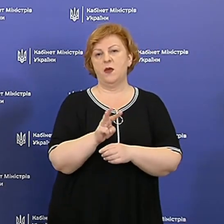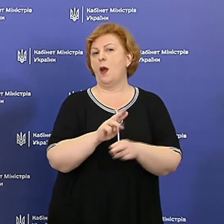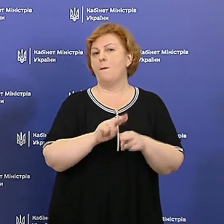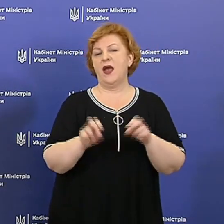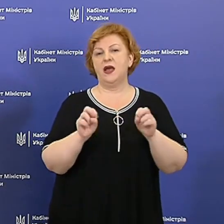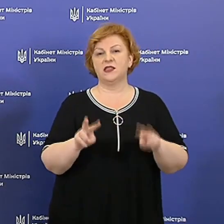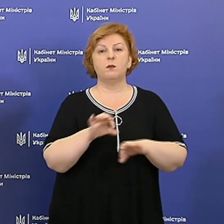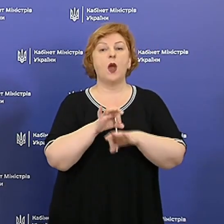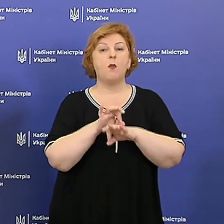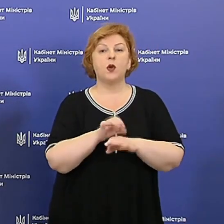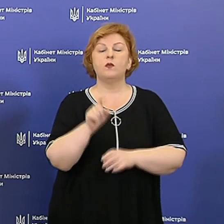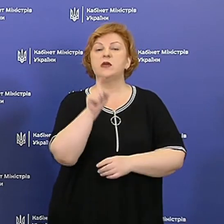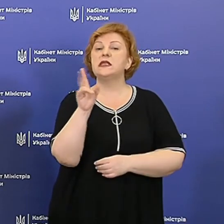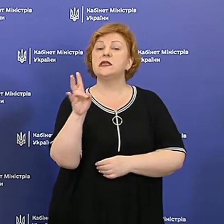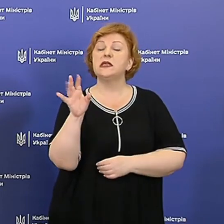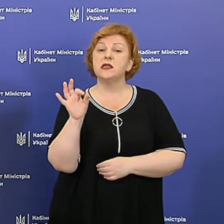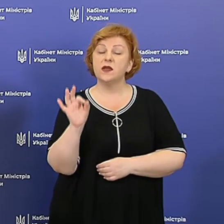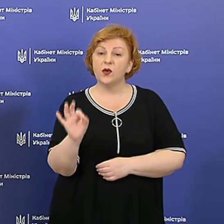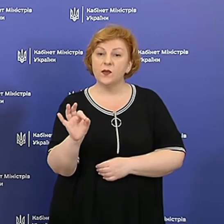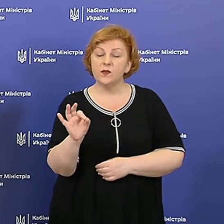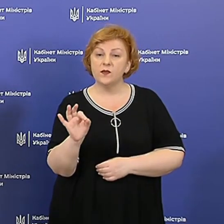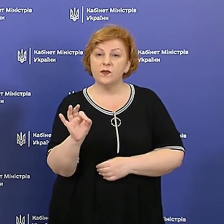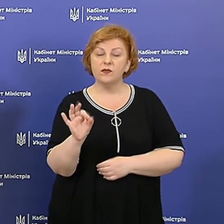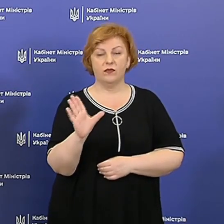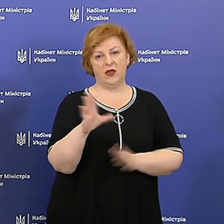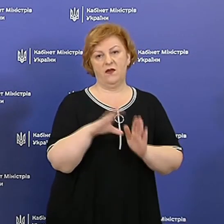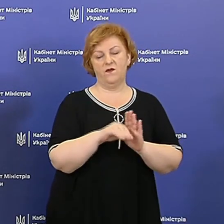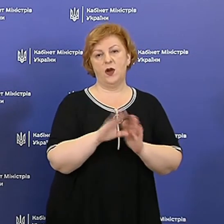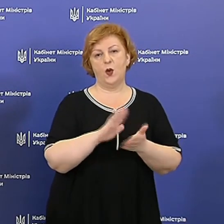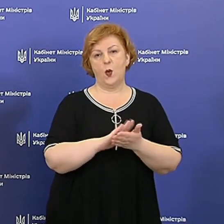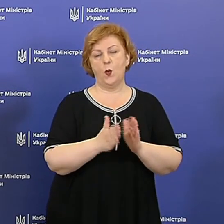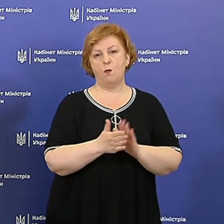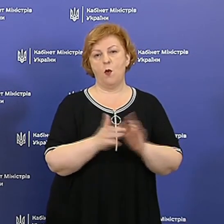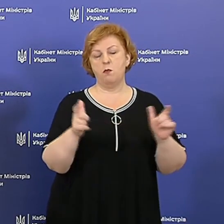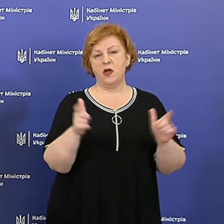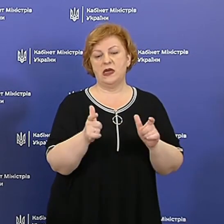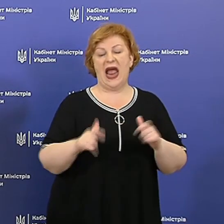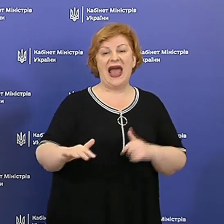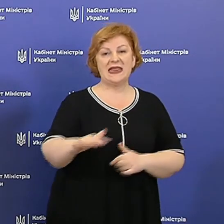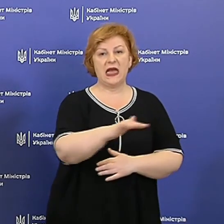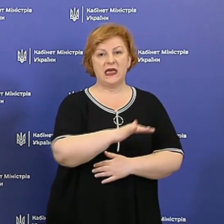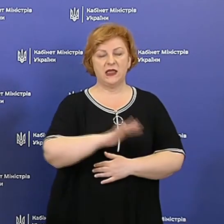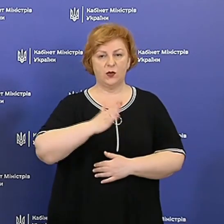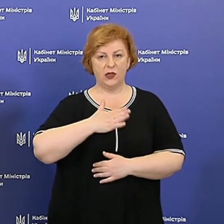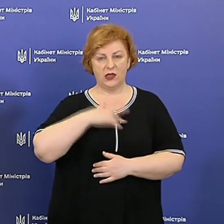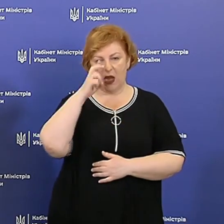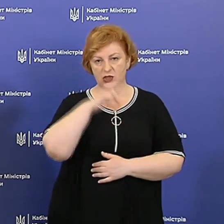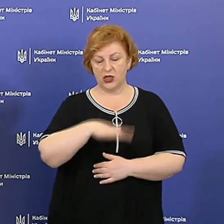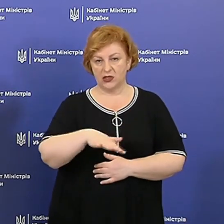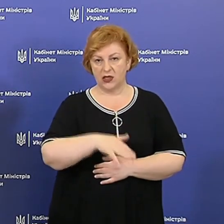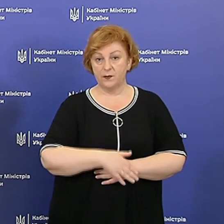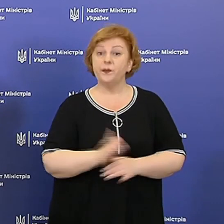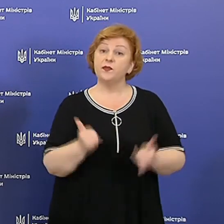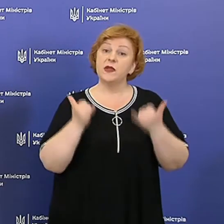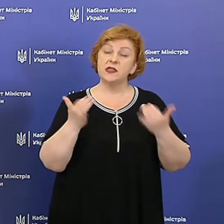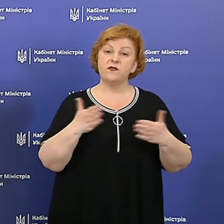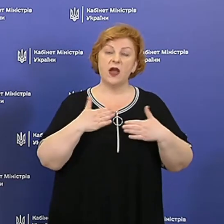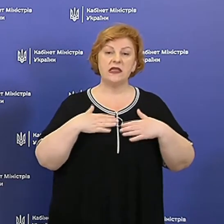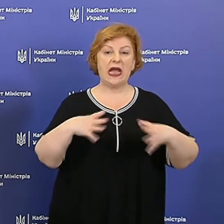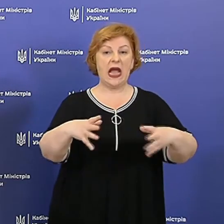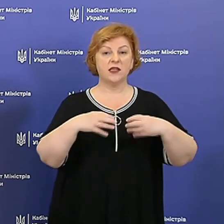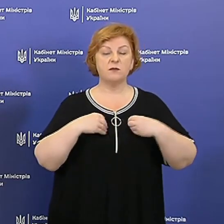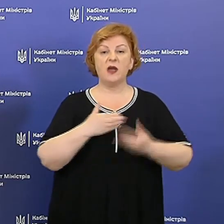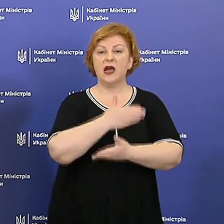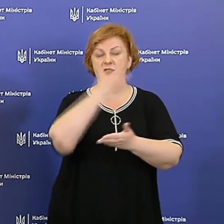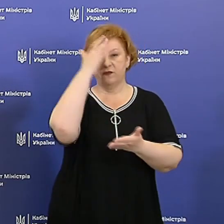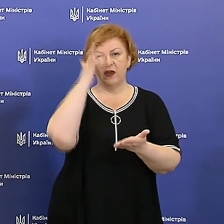безпечне проведення зовнішнього незалежного оцінювання в умовах карантину на території нашої держави. Сьогодні наша спільна з вами